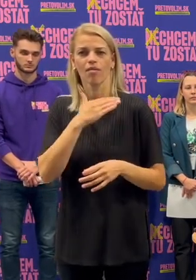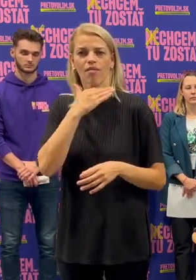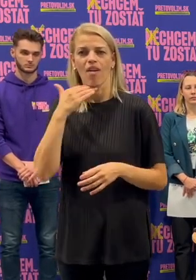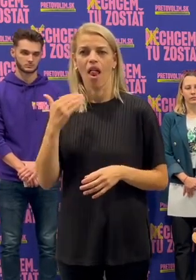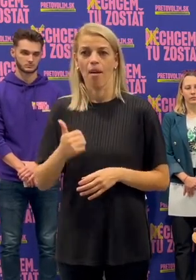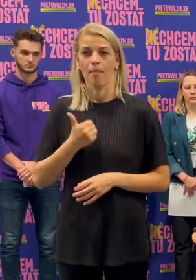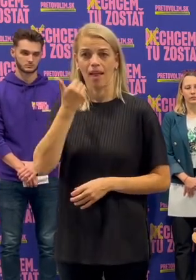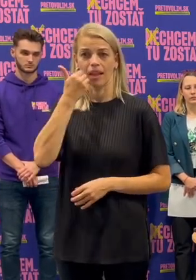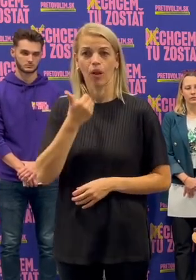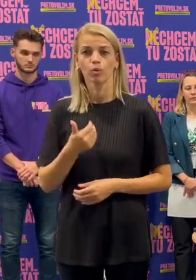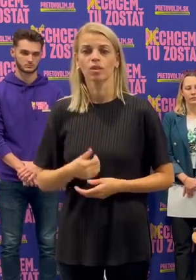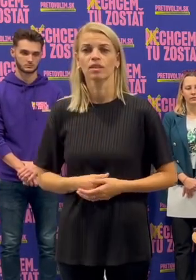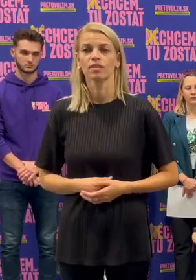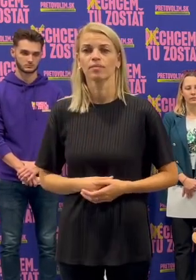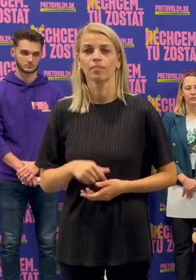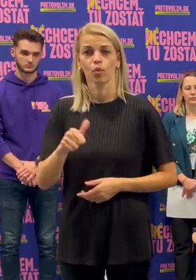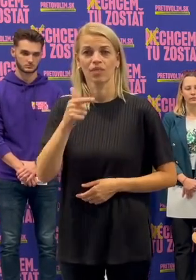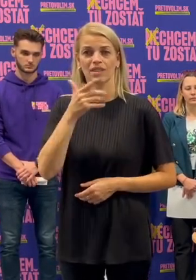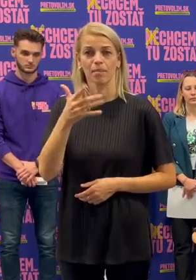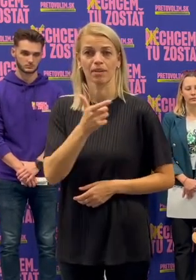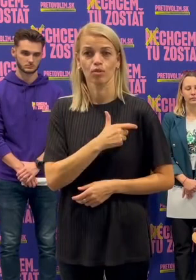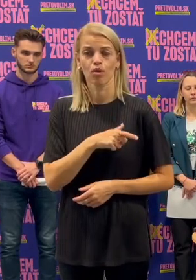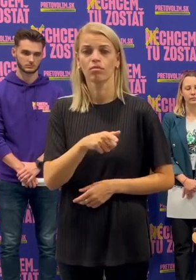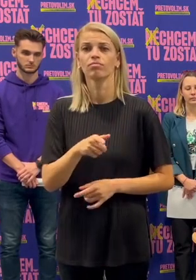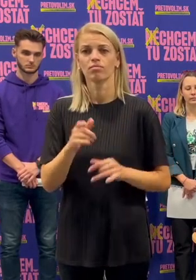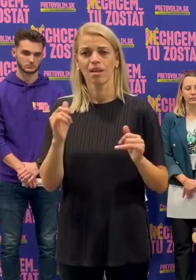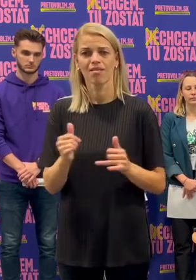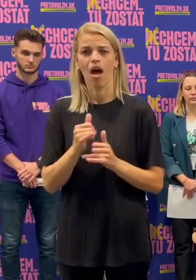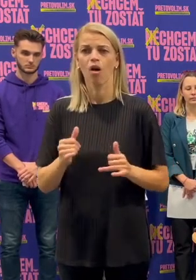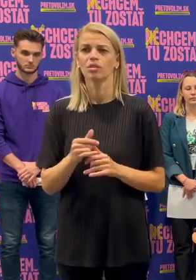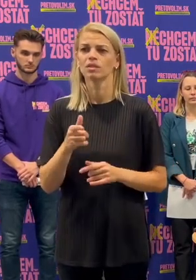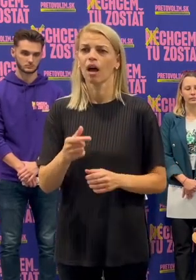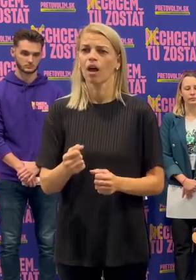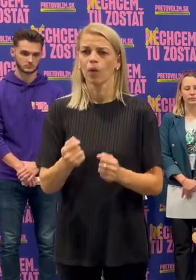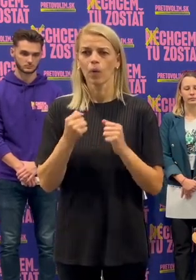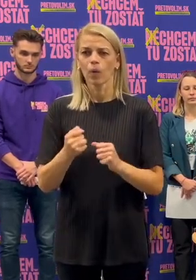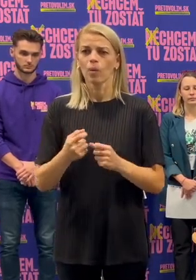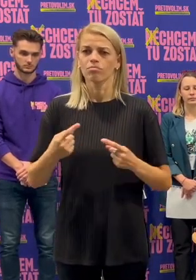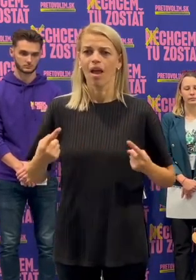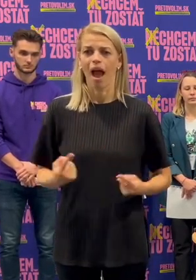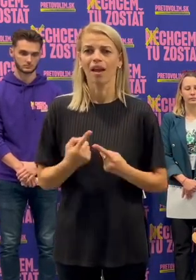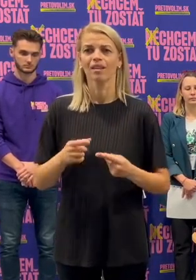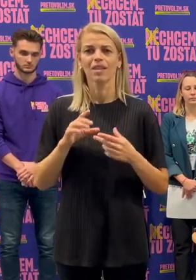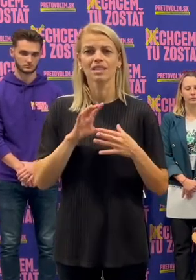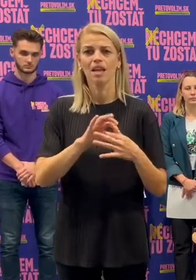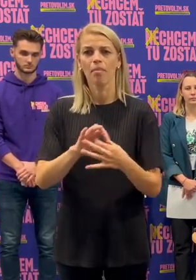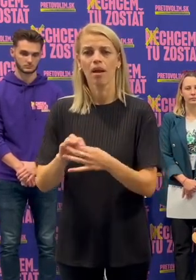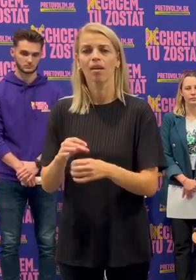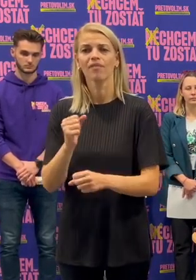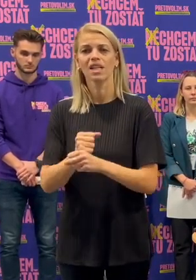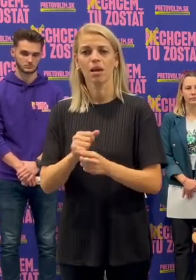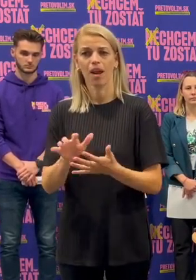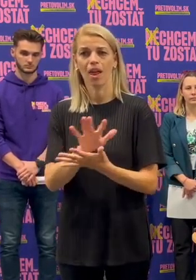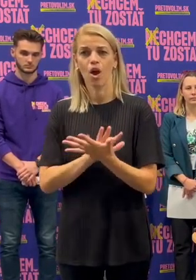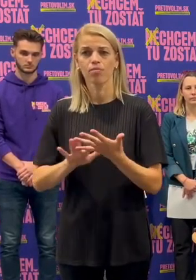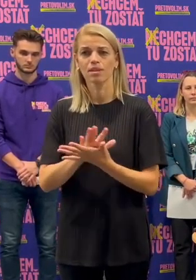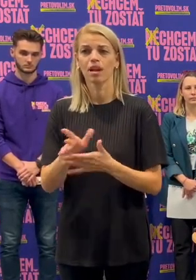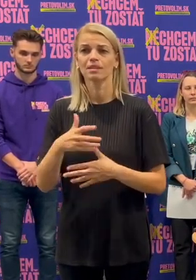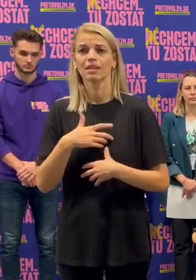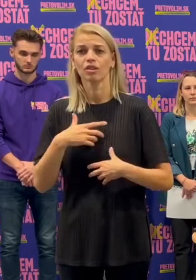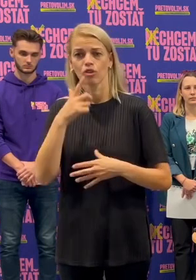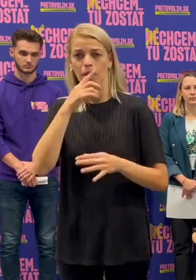aj mladých ľudí do 25 rokov, ktorí naozaj veľmi angažovane a aktívne sa zapájali a vyrábali obsah a snažili sa